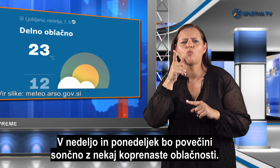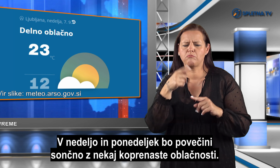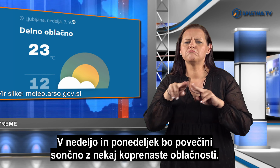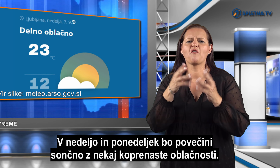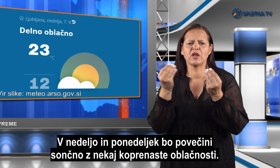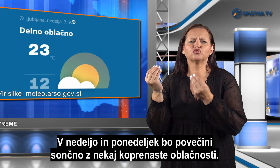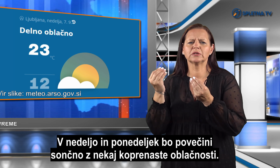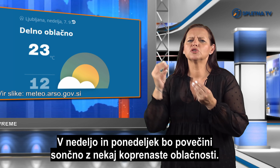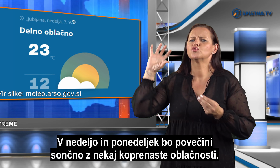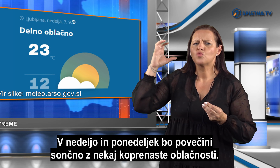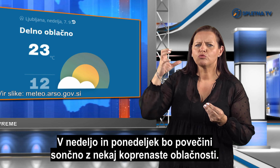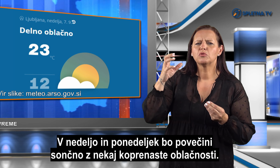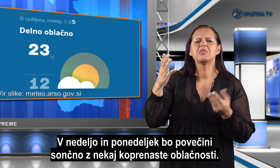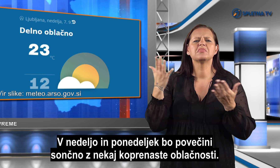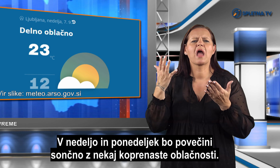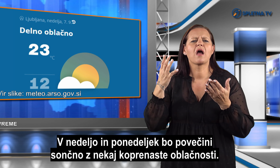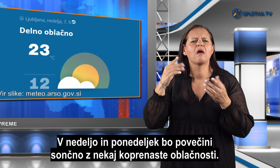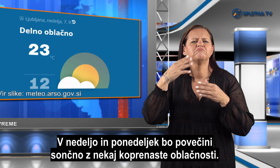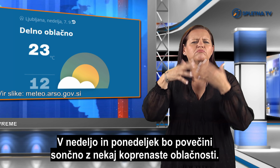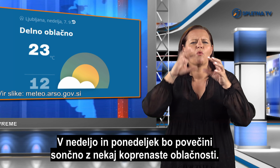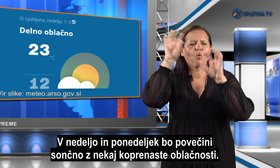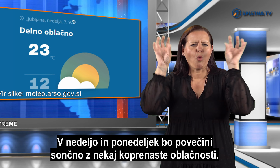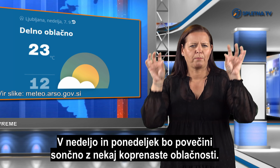večini sončno z nekaj koprenaste oblačnosti.